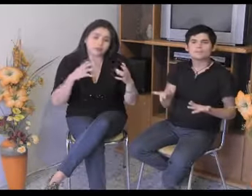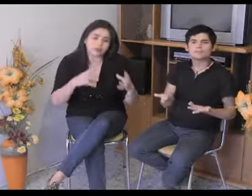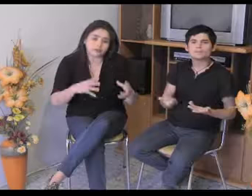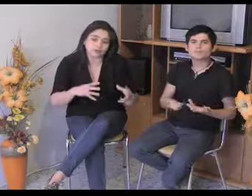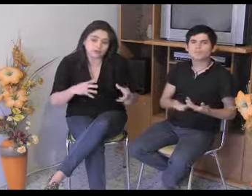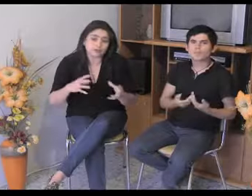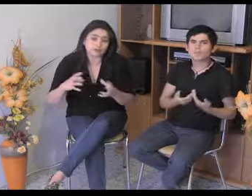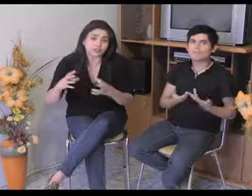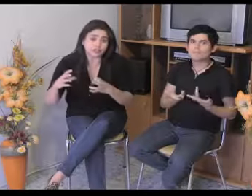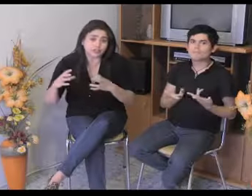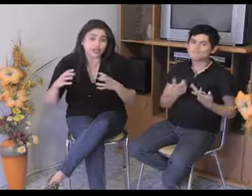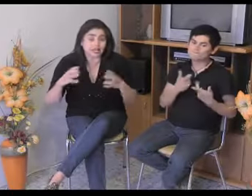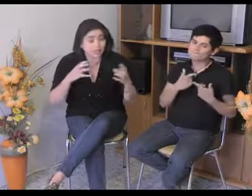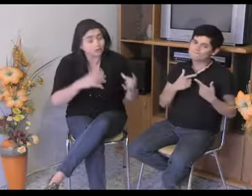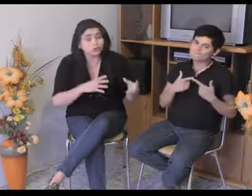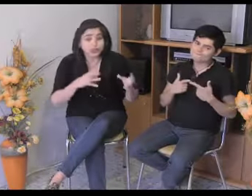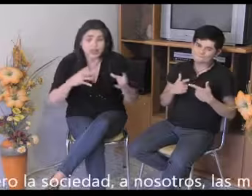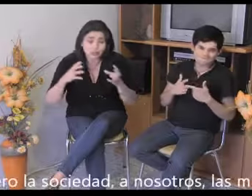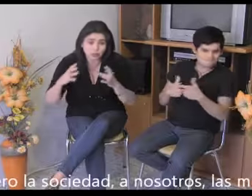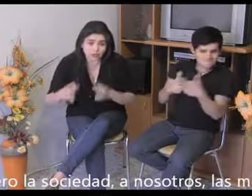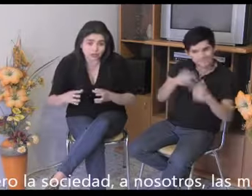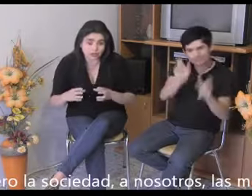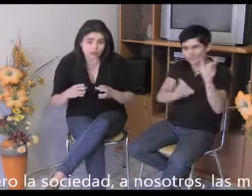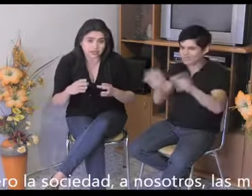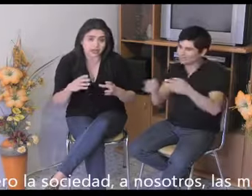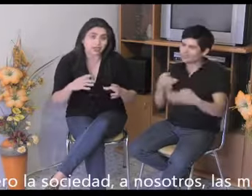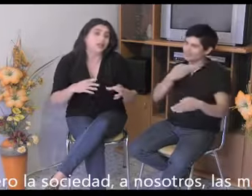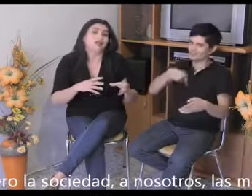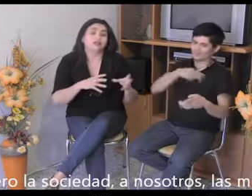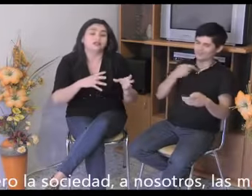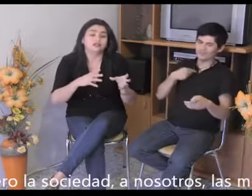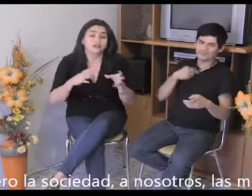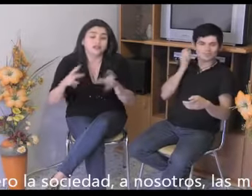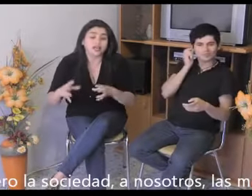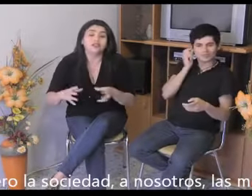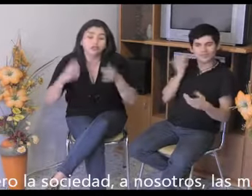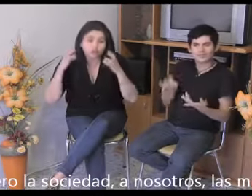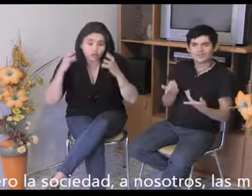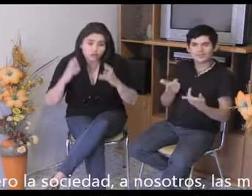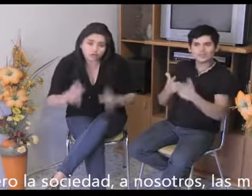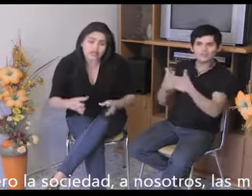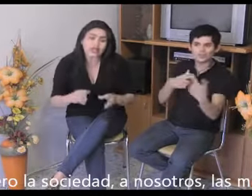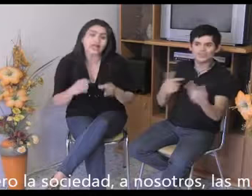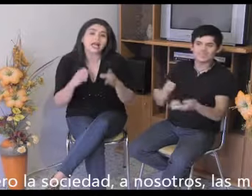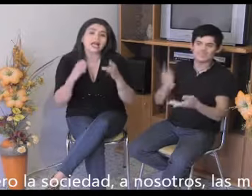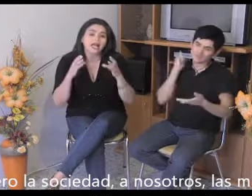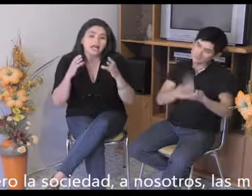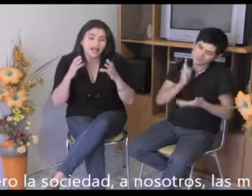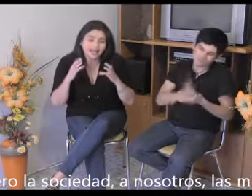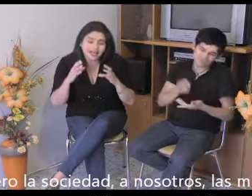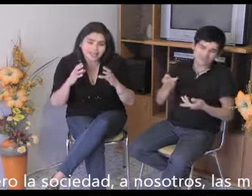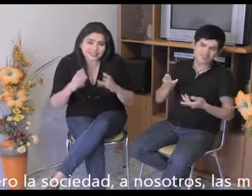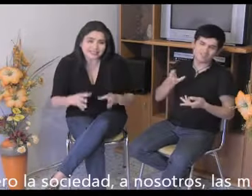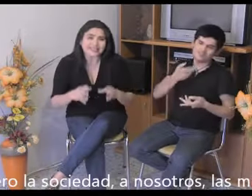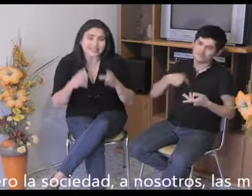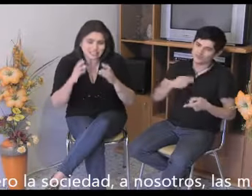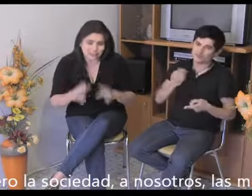Pero la sociedad, a nosotras las mujeres, la sociedad nos obliga a tener